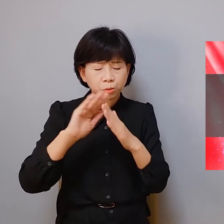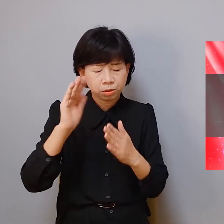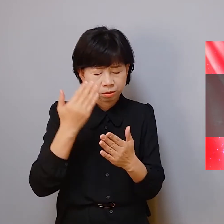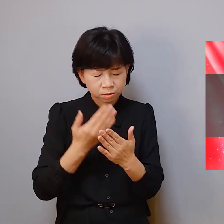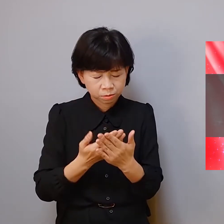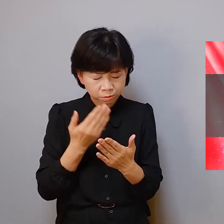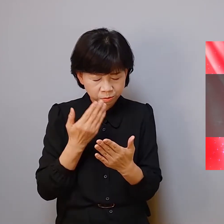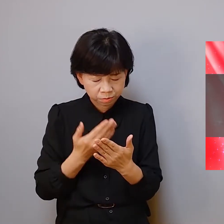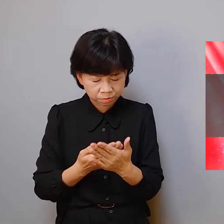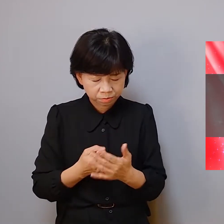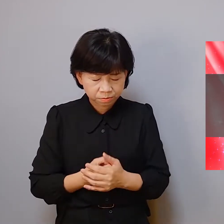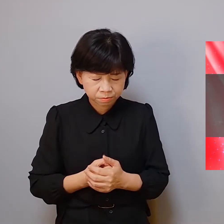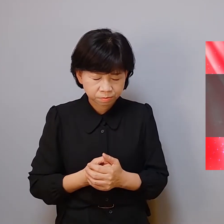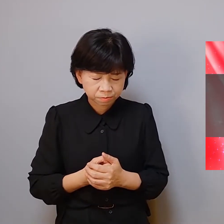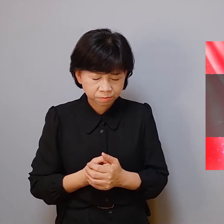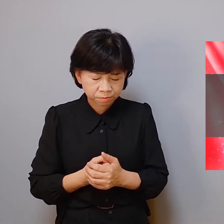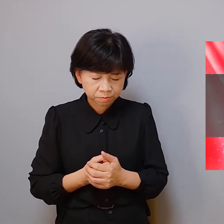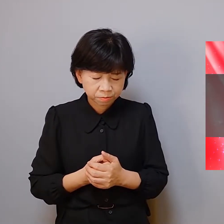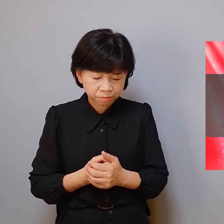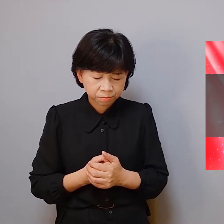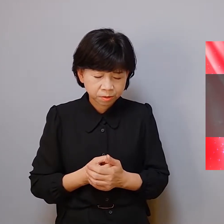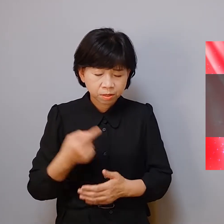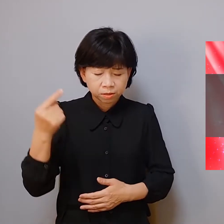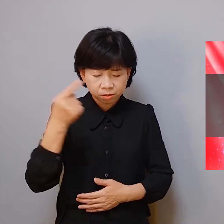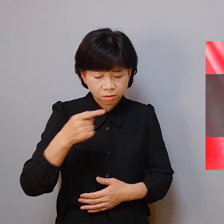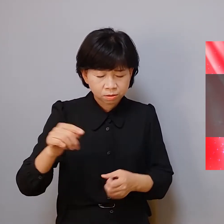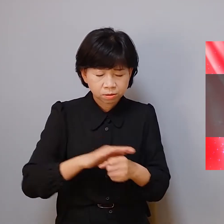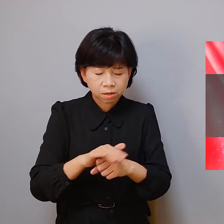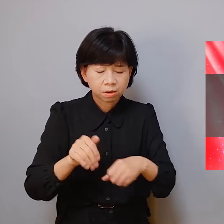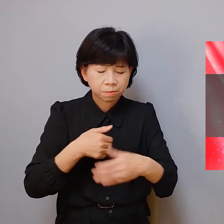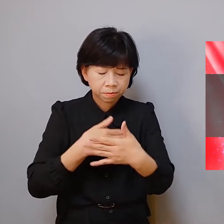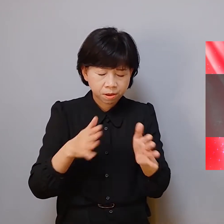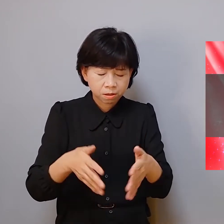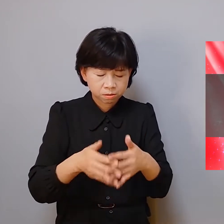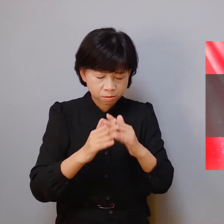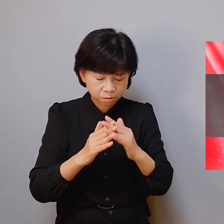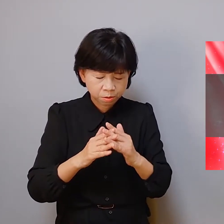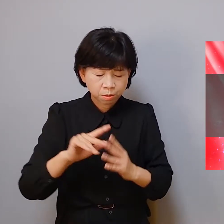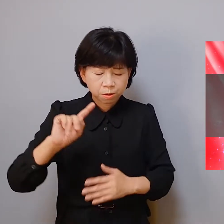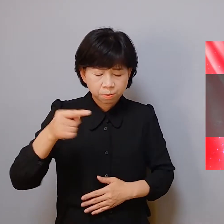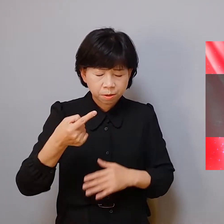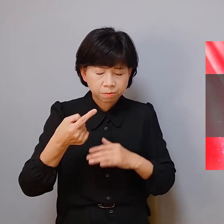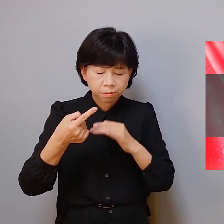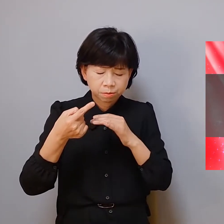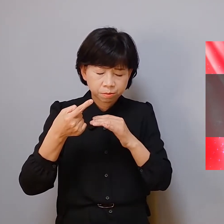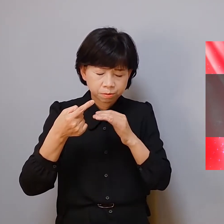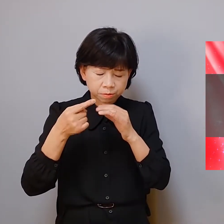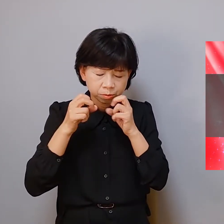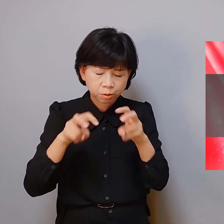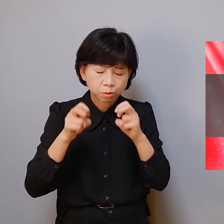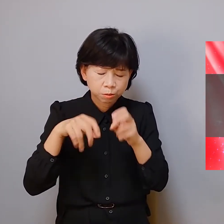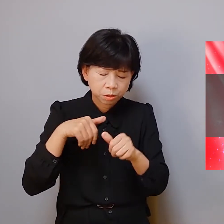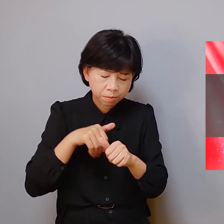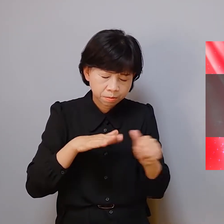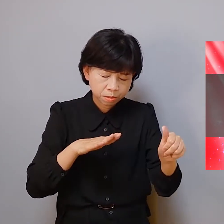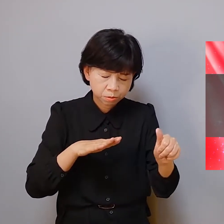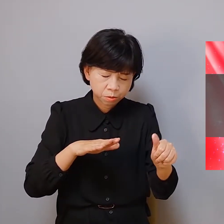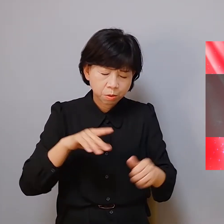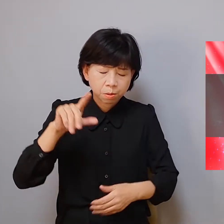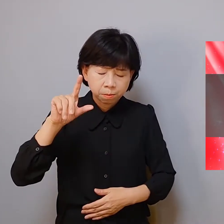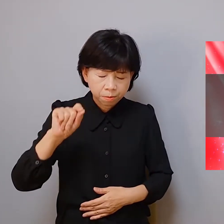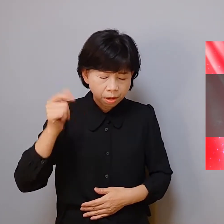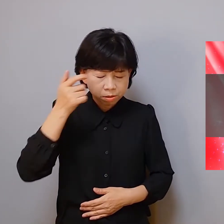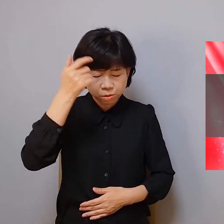교회가 되게 하옵소서. 선교의 사랑방을 세우고 100명의 선교사를 파송하며